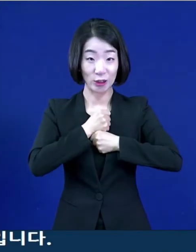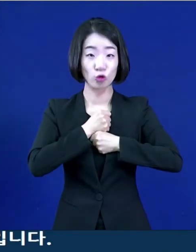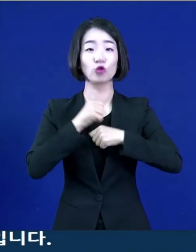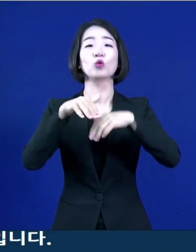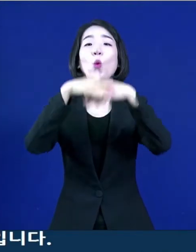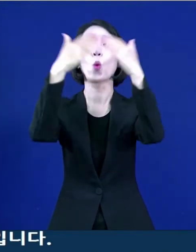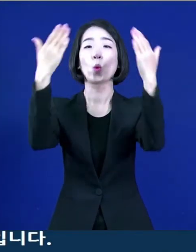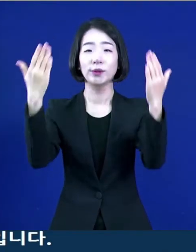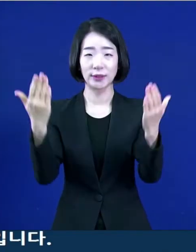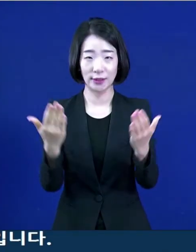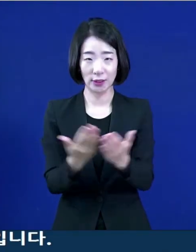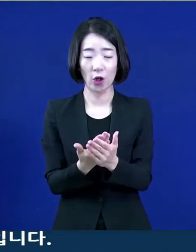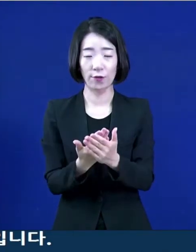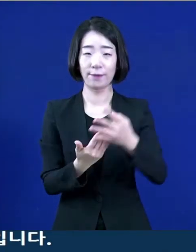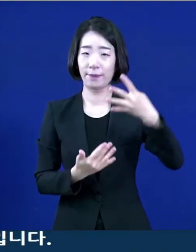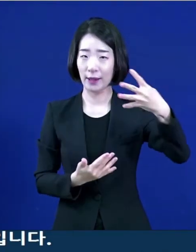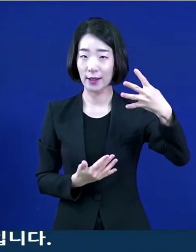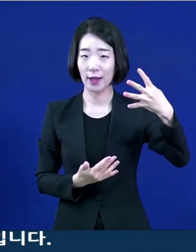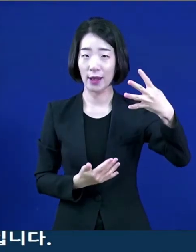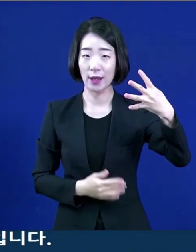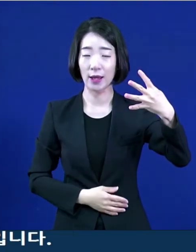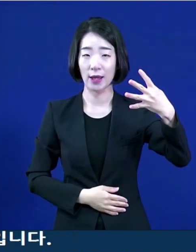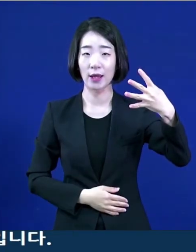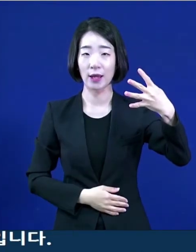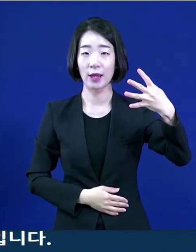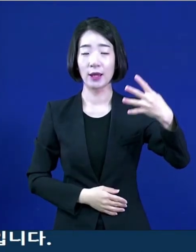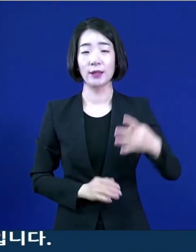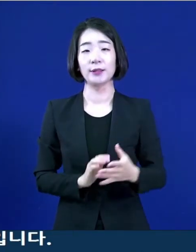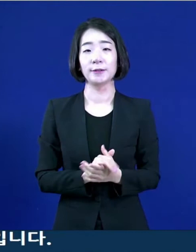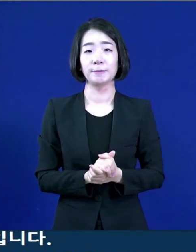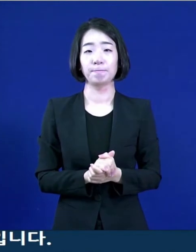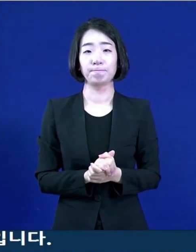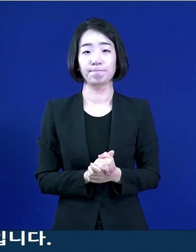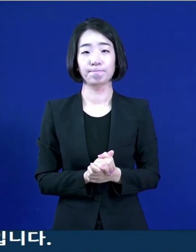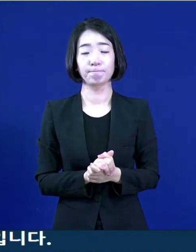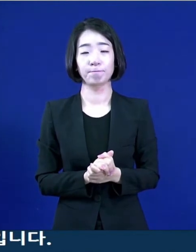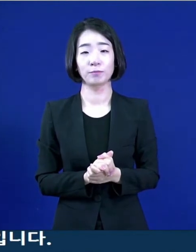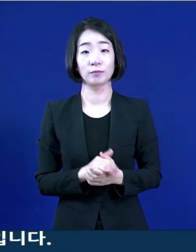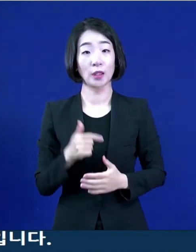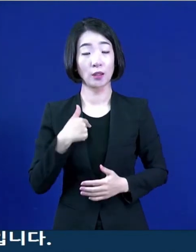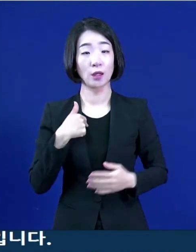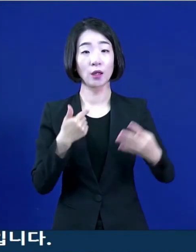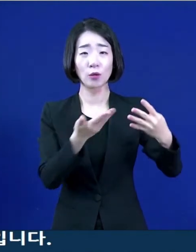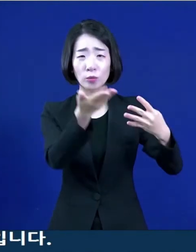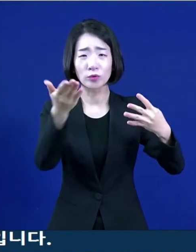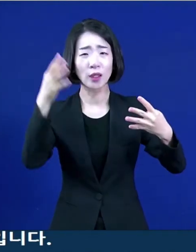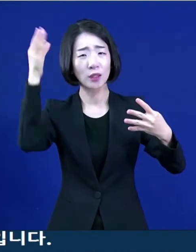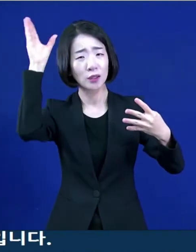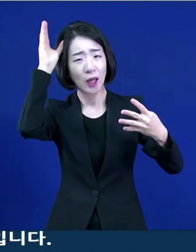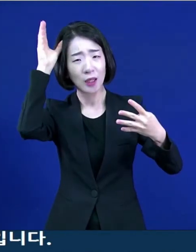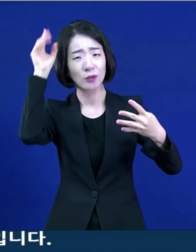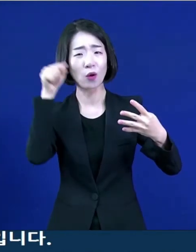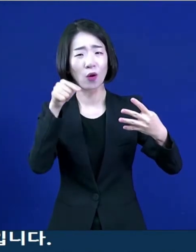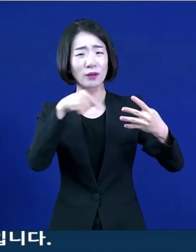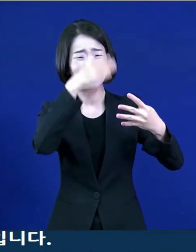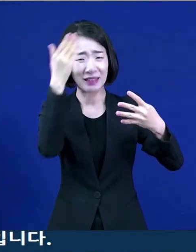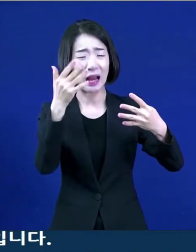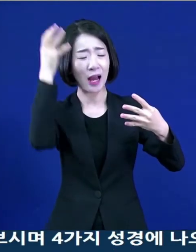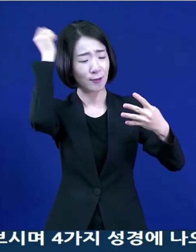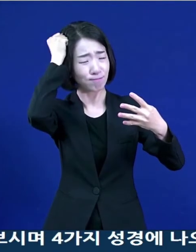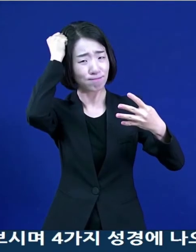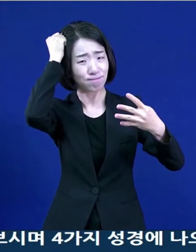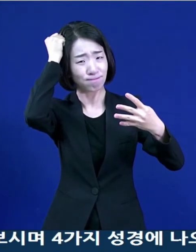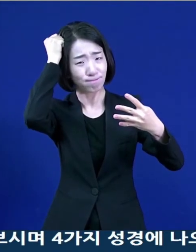온전. 덕스럽다 이렇게 마지막 바꾸셔도 좋습니다. 아마 제가 기대하기엔 여러분들이 이것을 다 머릿속에